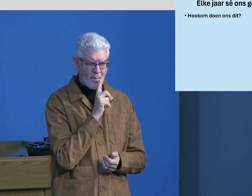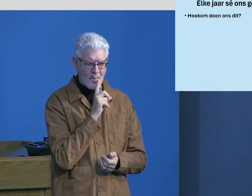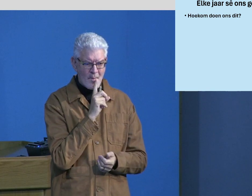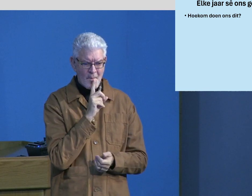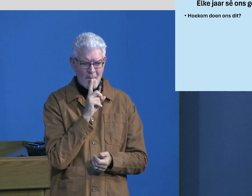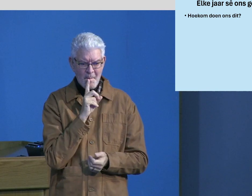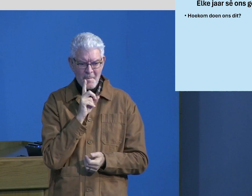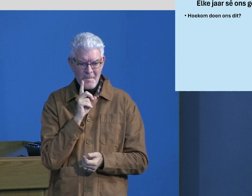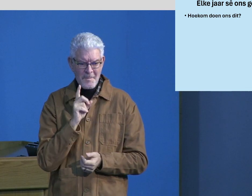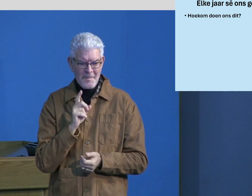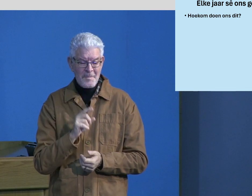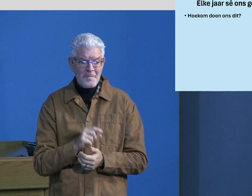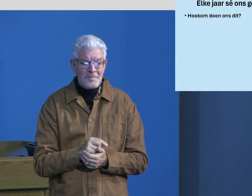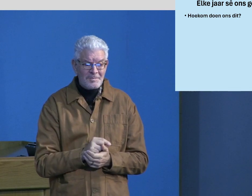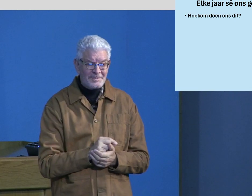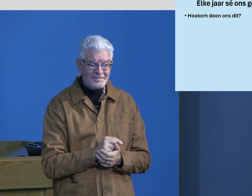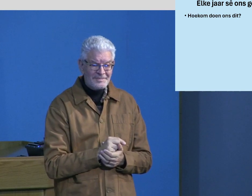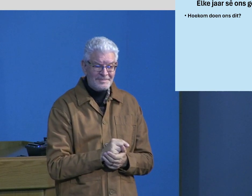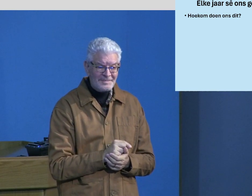Oeps, almal doodstil.